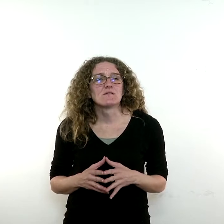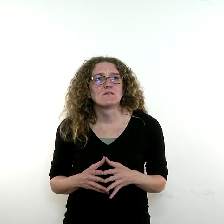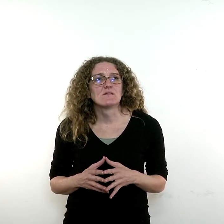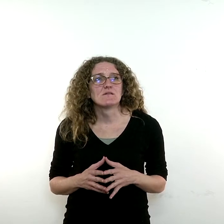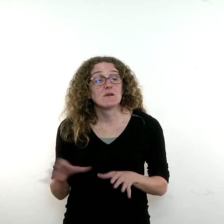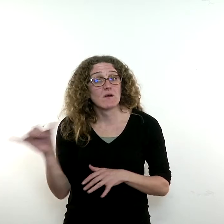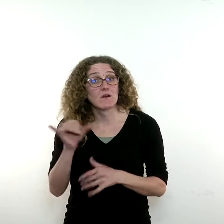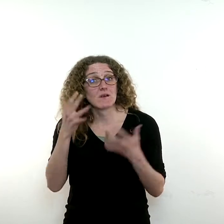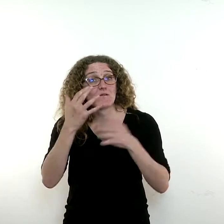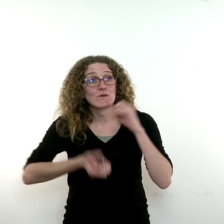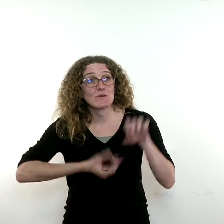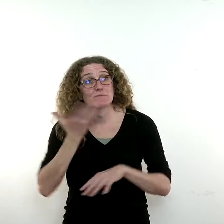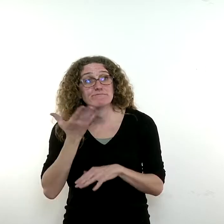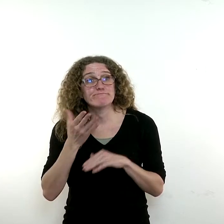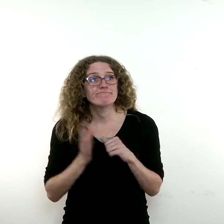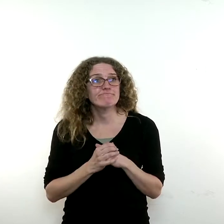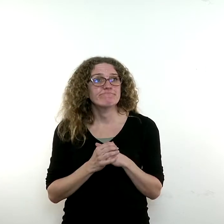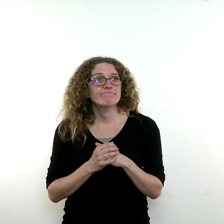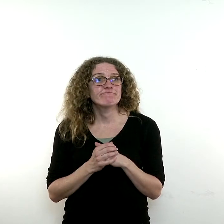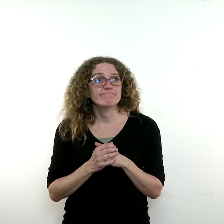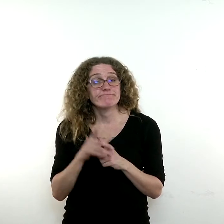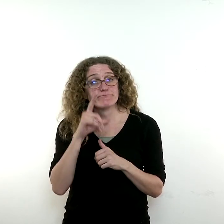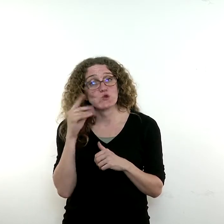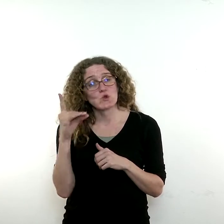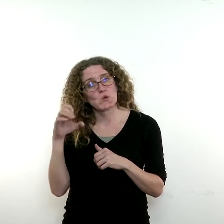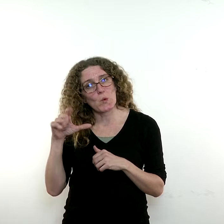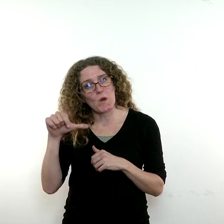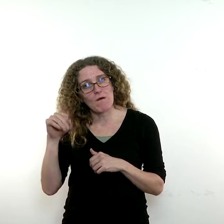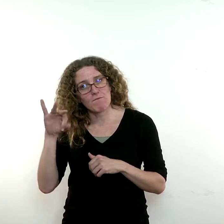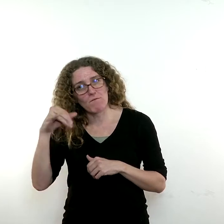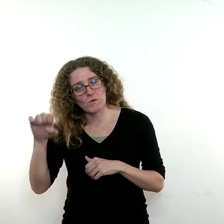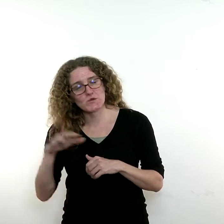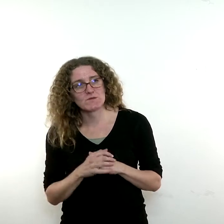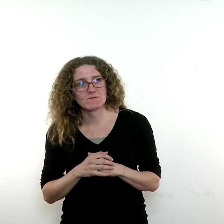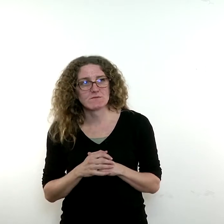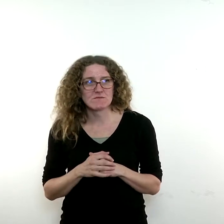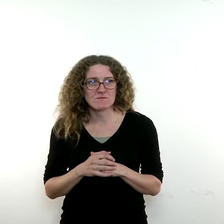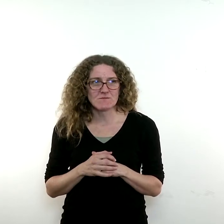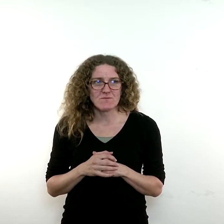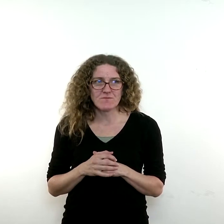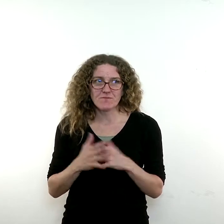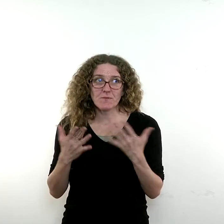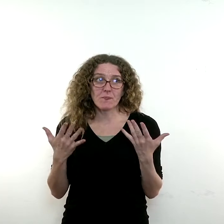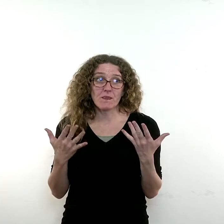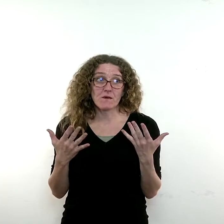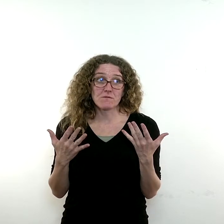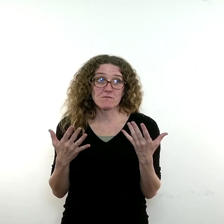Qui demande la parole? Monsieur Delafosse. Une potentielle fin de conflit.